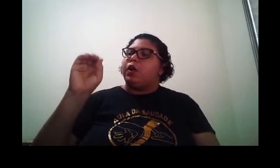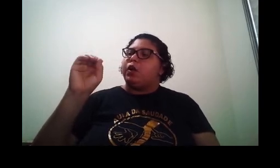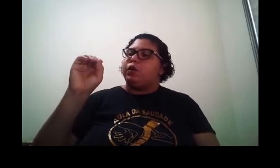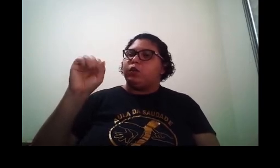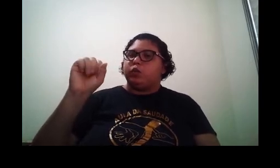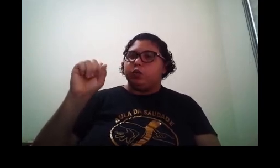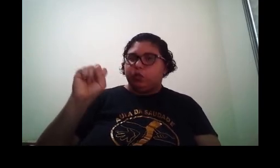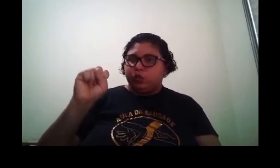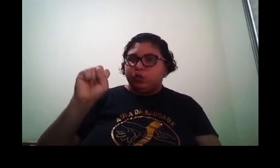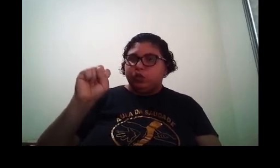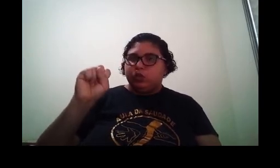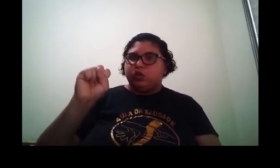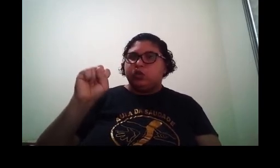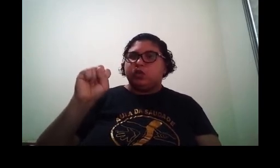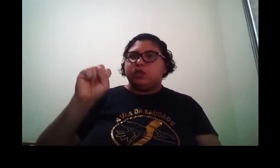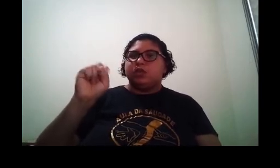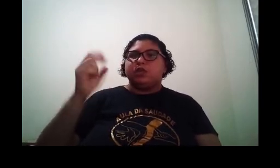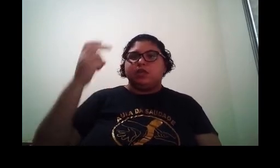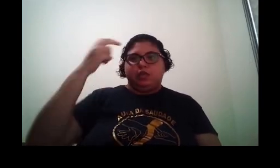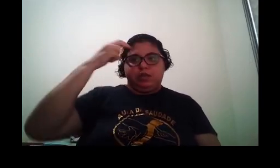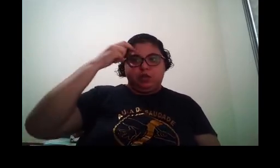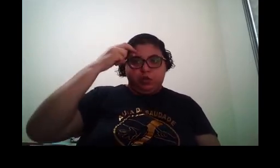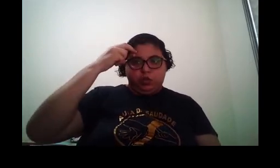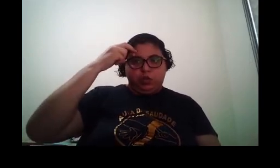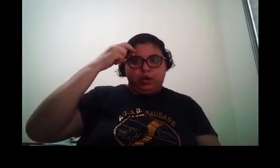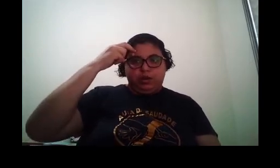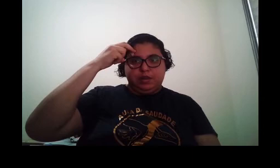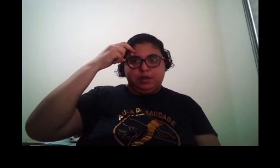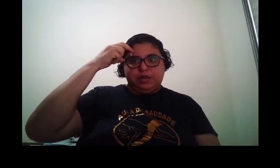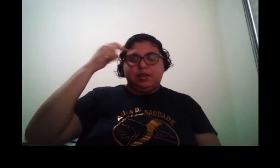culturais, né? O sinal de artefato cultural é esse aqui, ó.